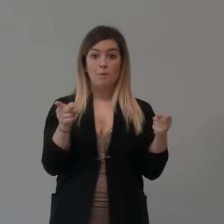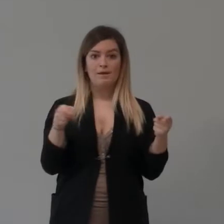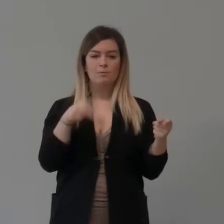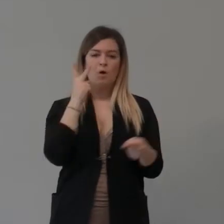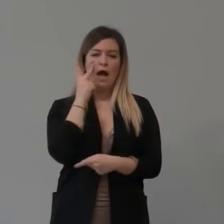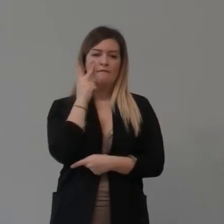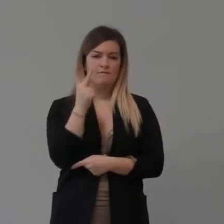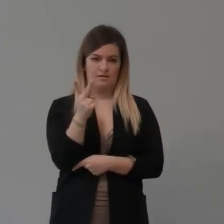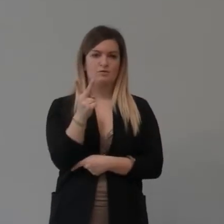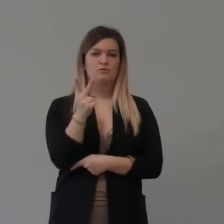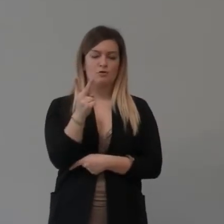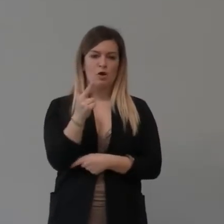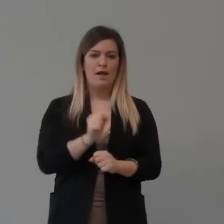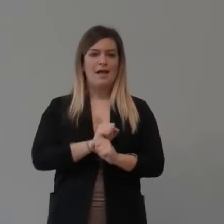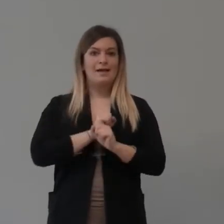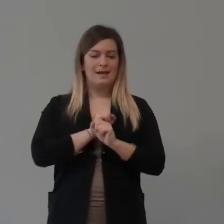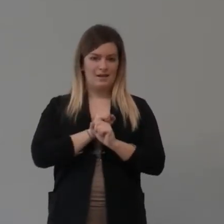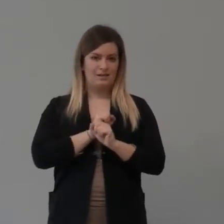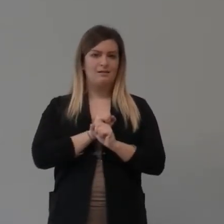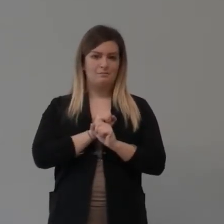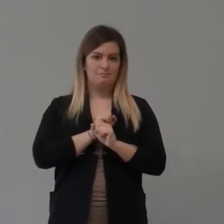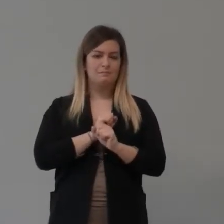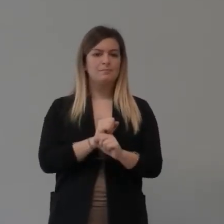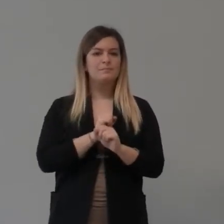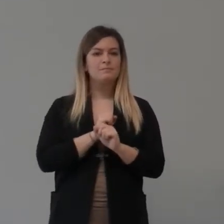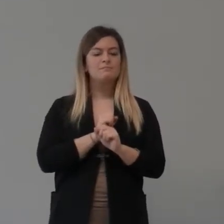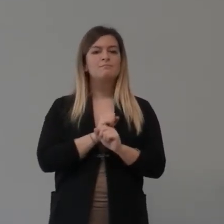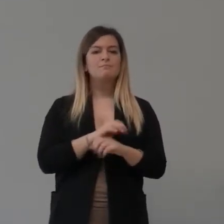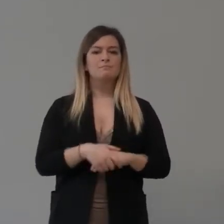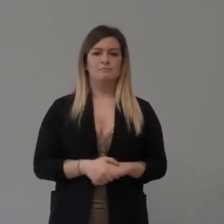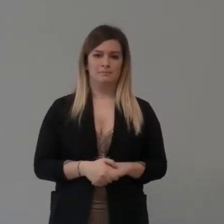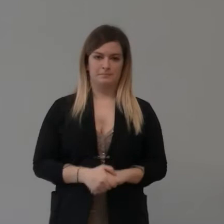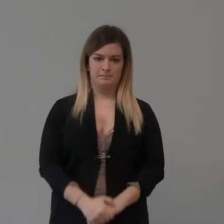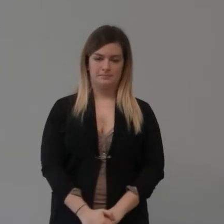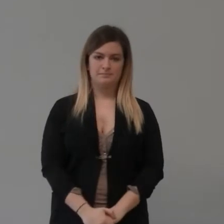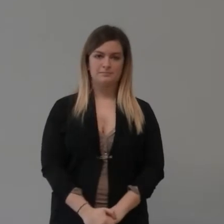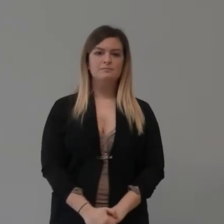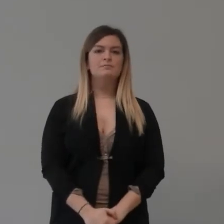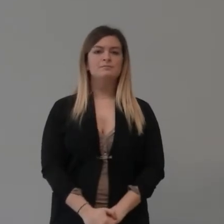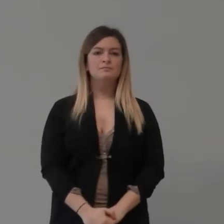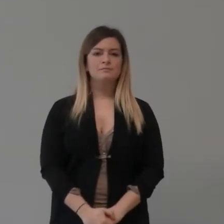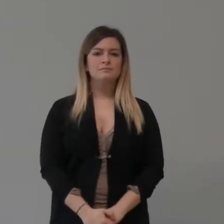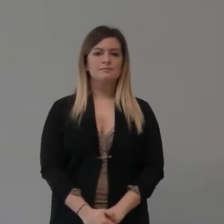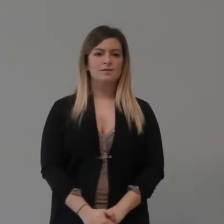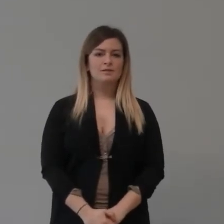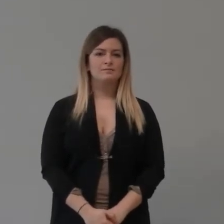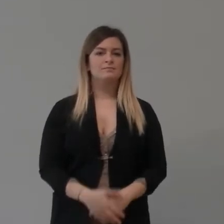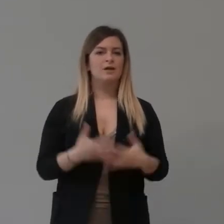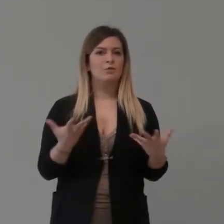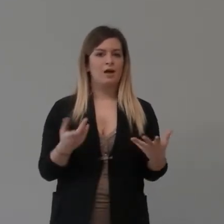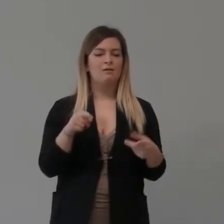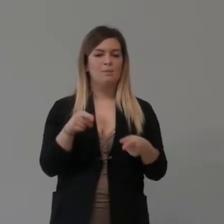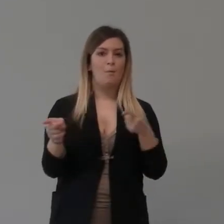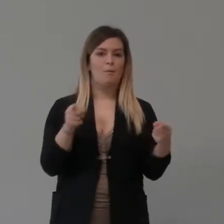quello che aveva detto Gesù con quello che vedeva nella tomba vuota. E allora ha